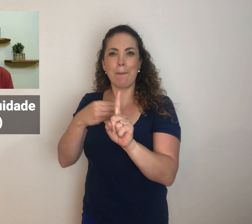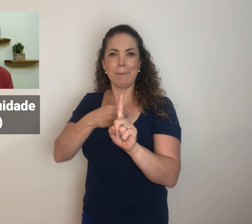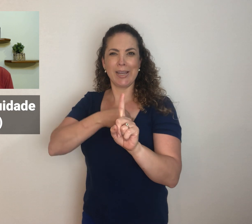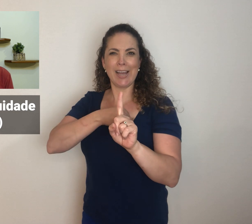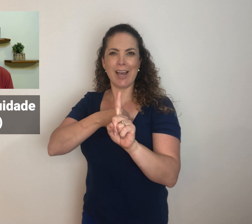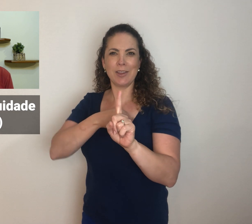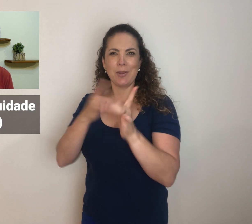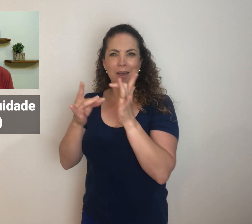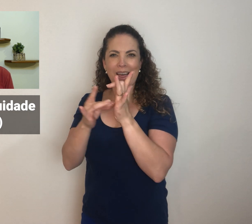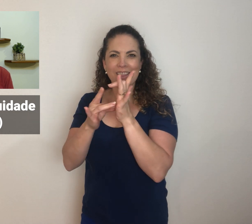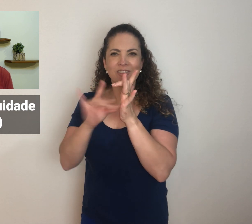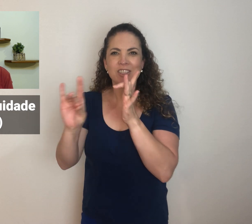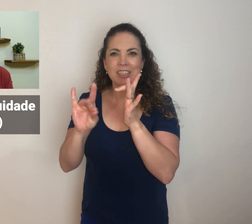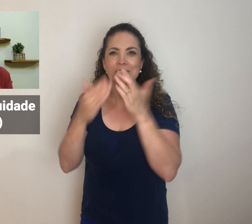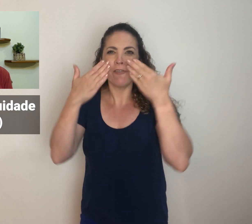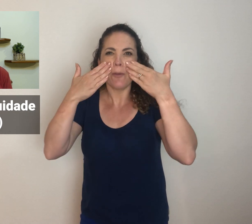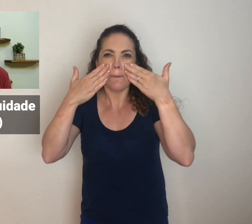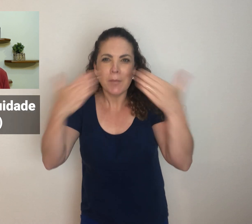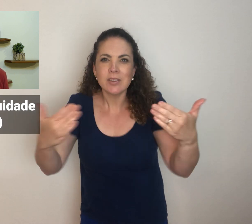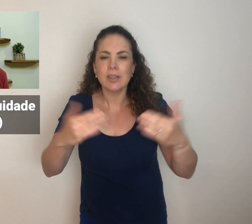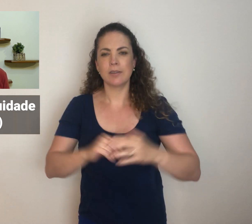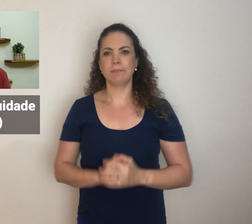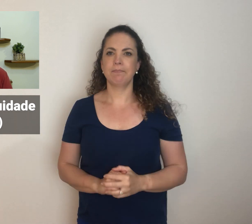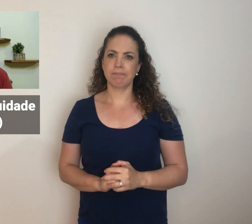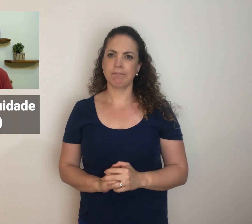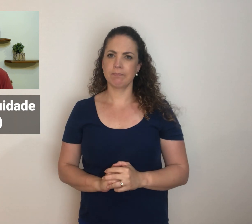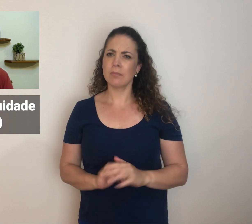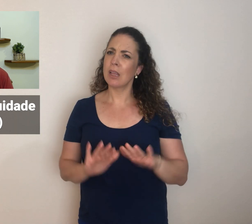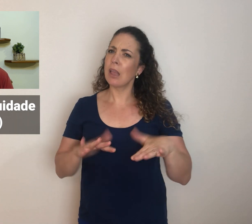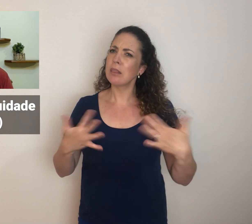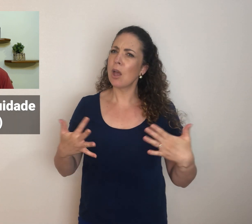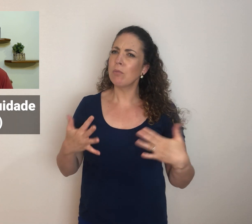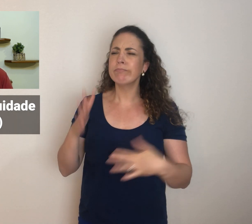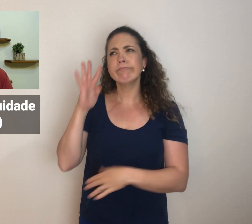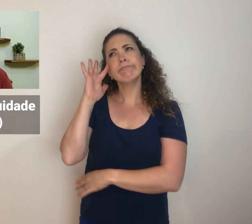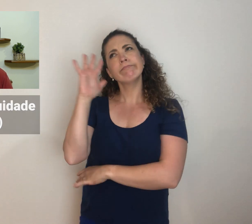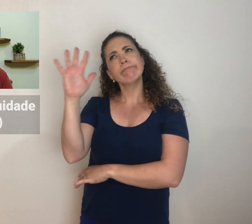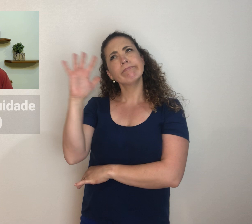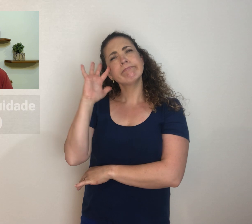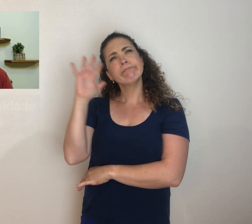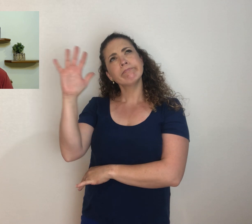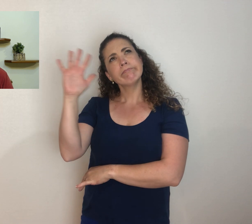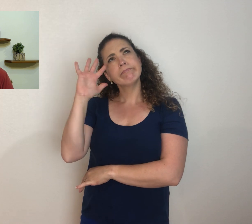Senhor, então, pode ser a qualquer momento nos dias de hoje?